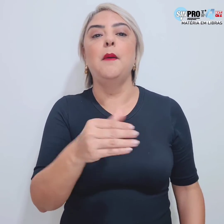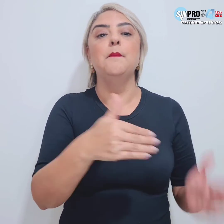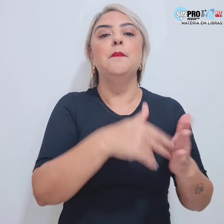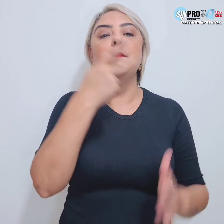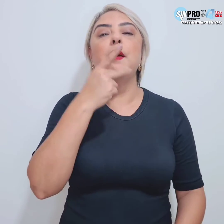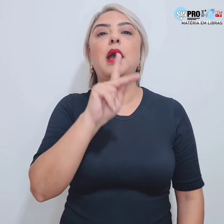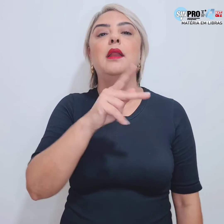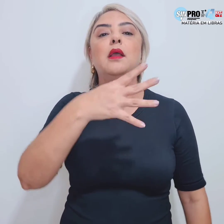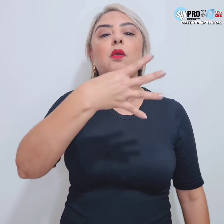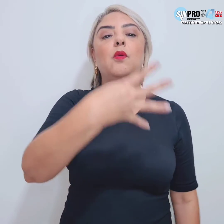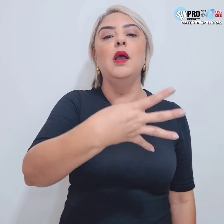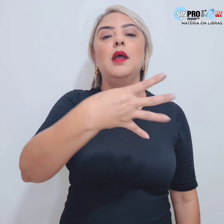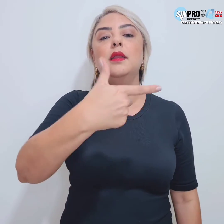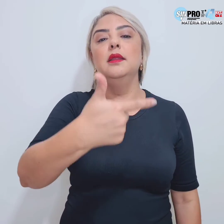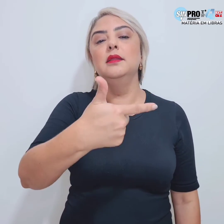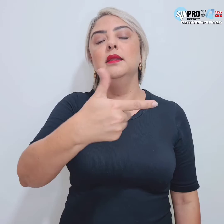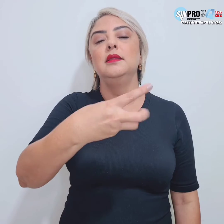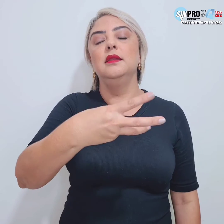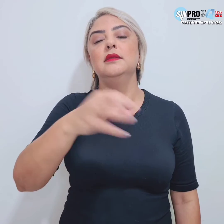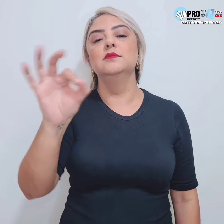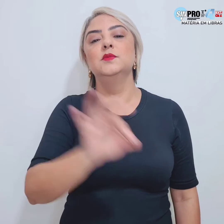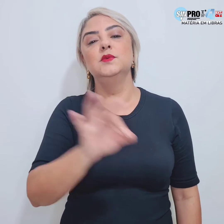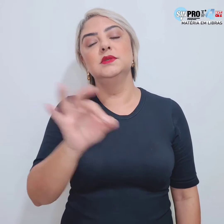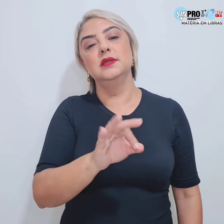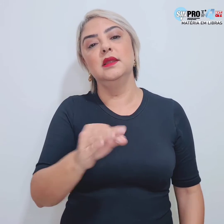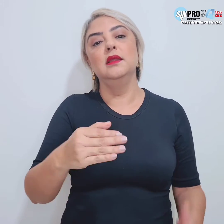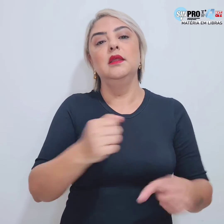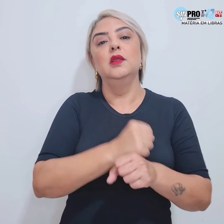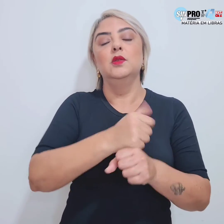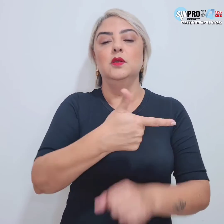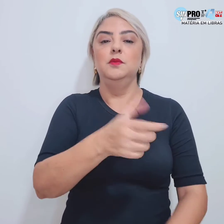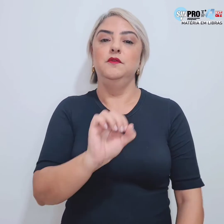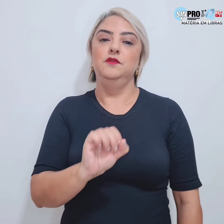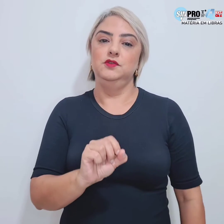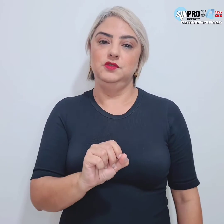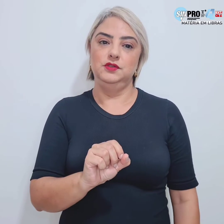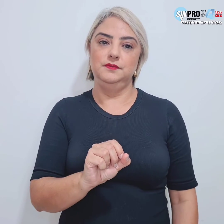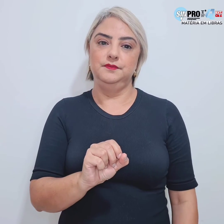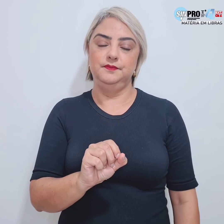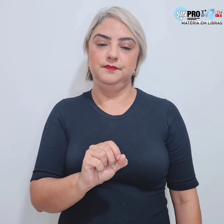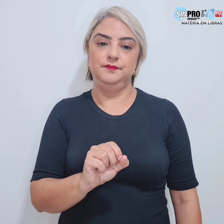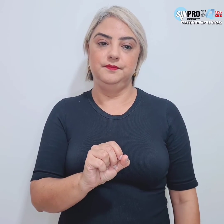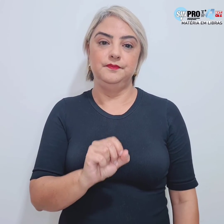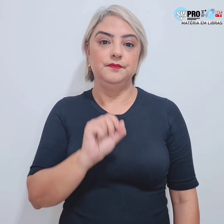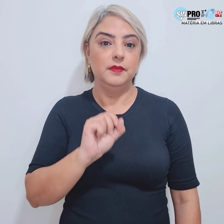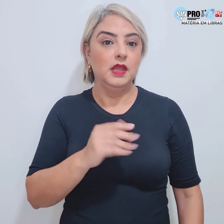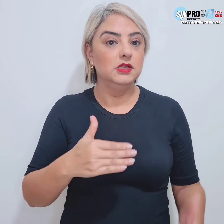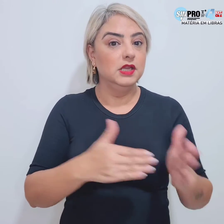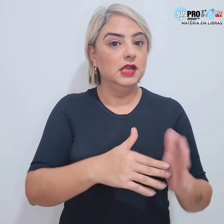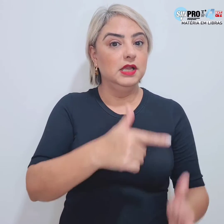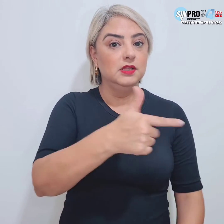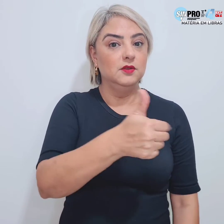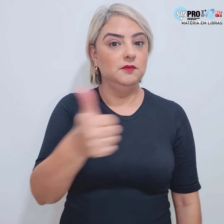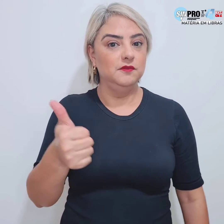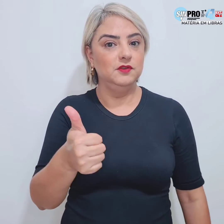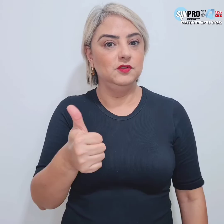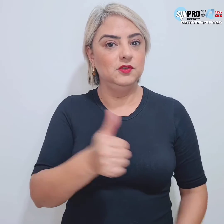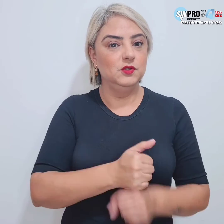43% em 2020, chegando em 2021 aos